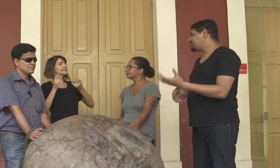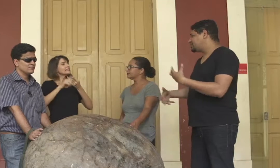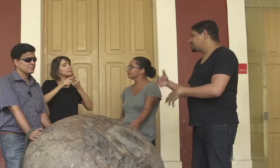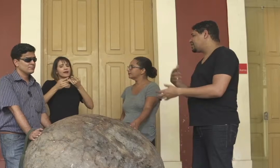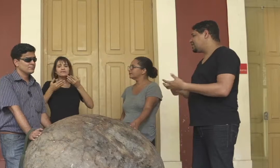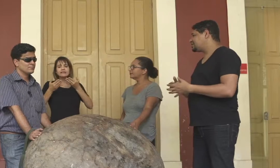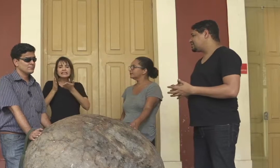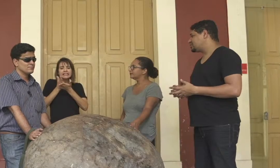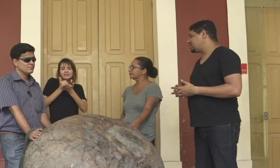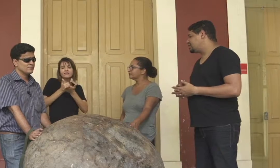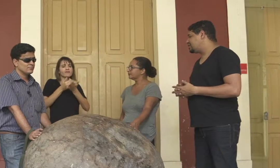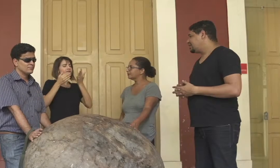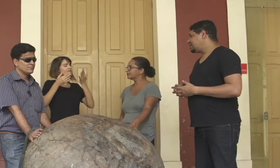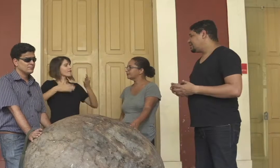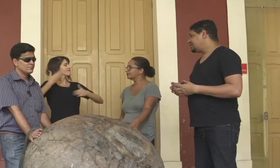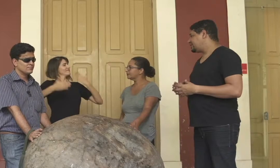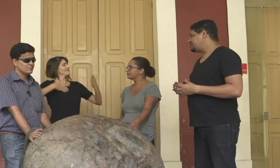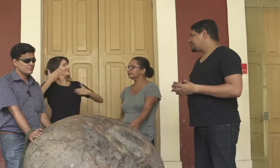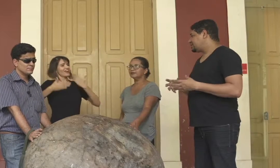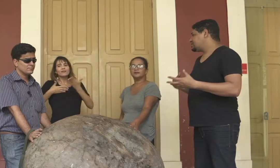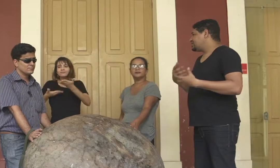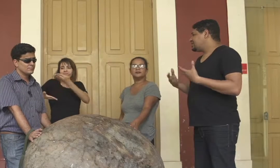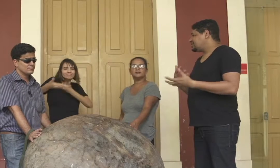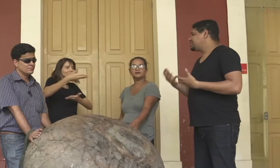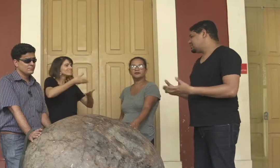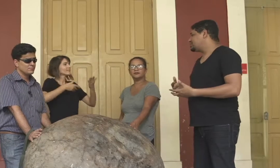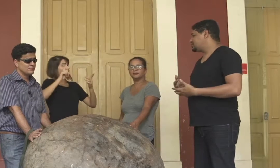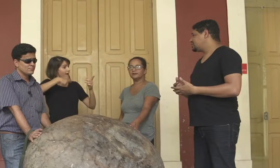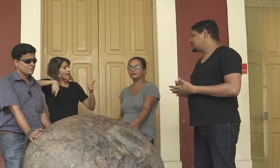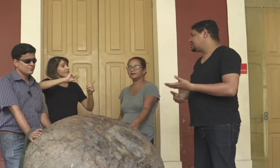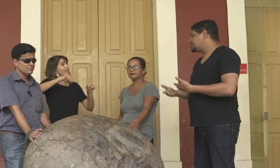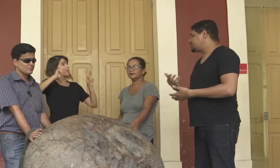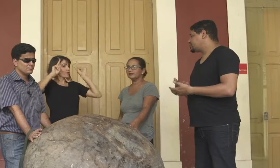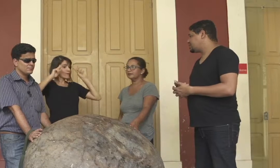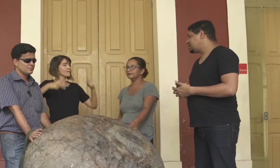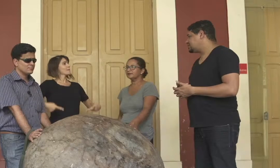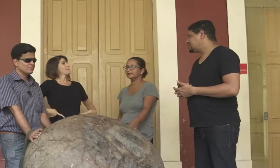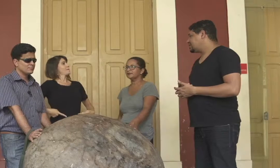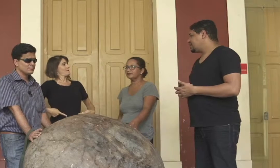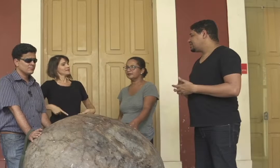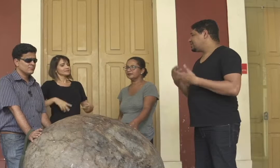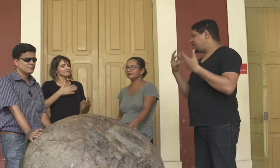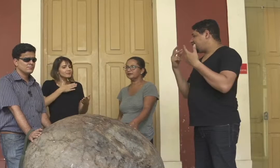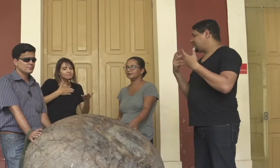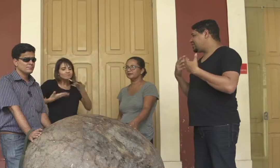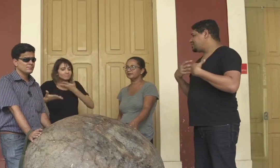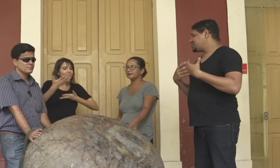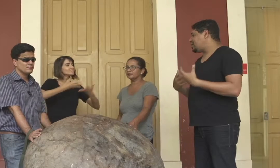conseguiu brincar E interagir com ela Trazendo a ideia De animação De felicidade De reciprocidade Então a ideia pessoal